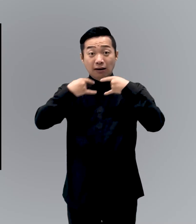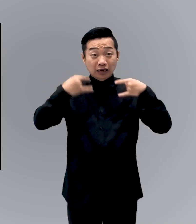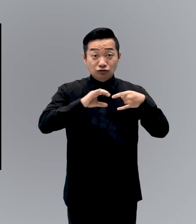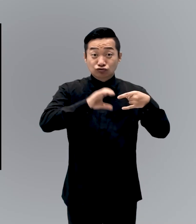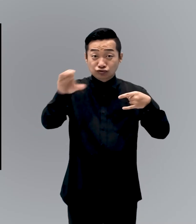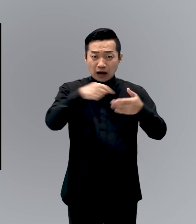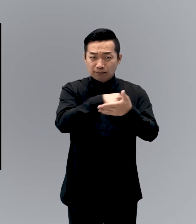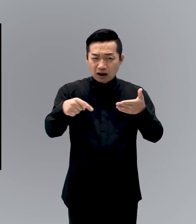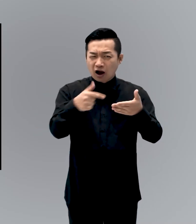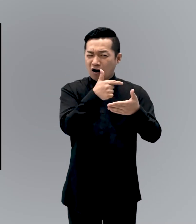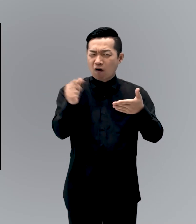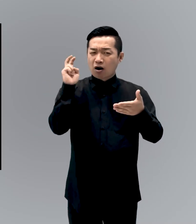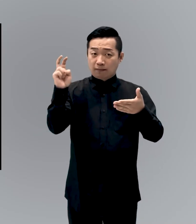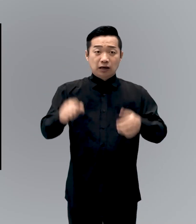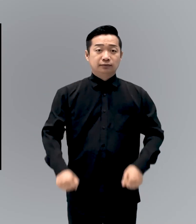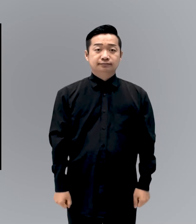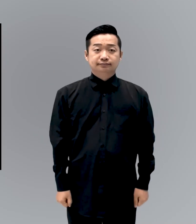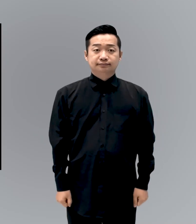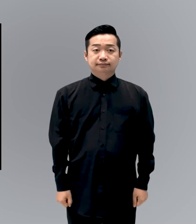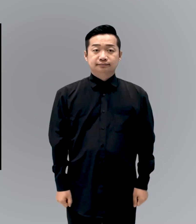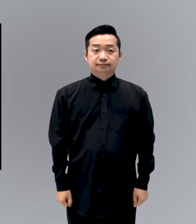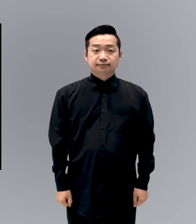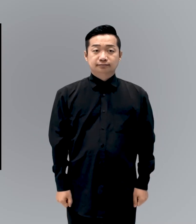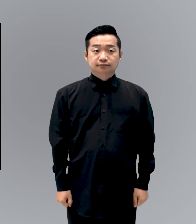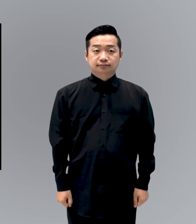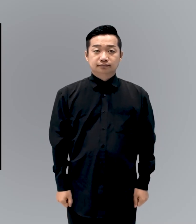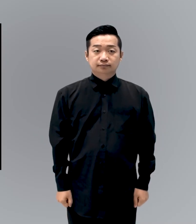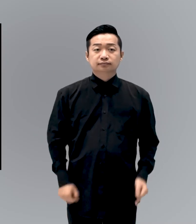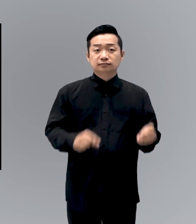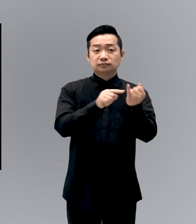법조인들의 오만과 상식 이하의 오판이 역겨울 때,